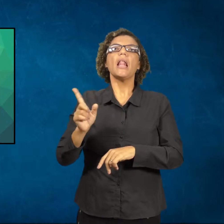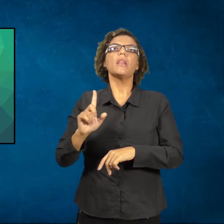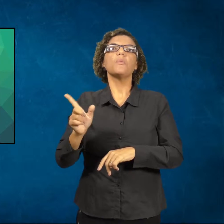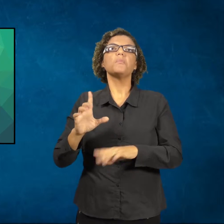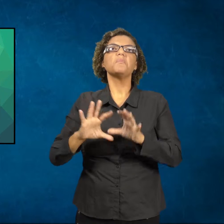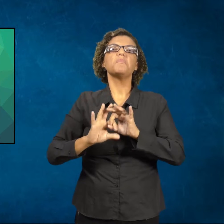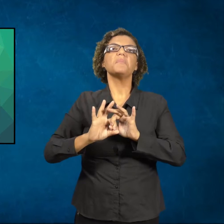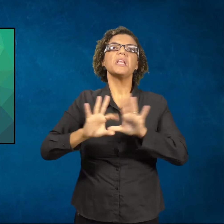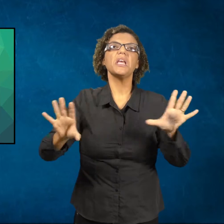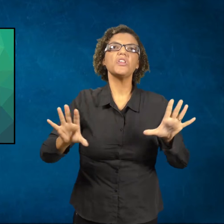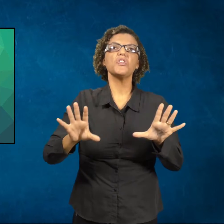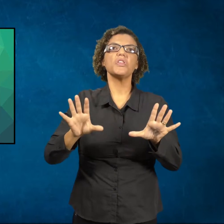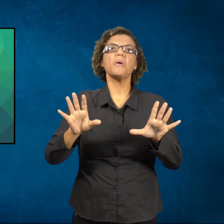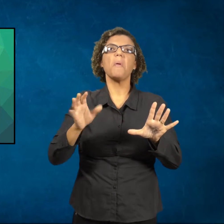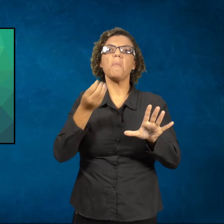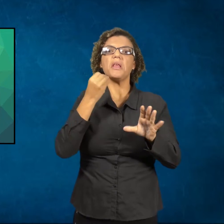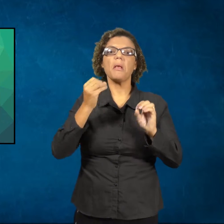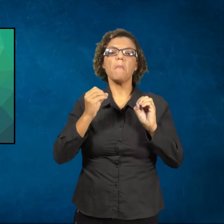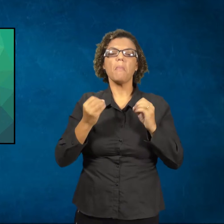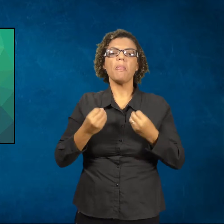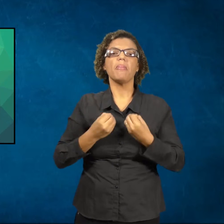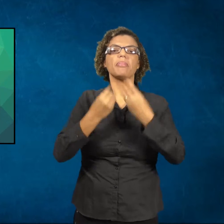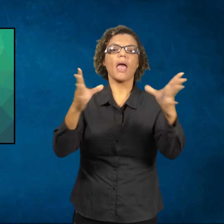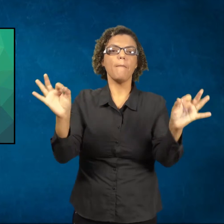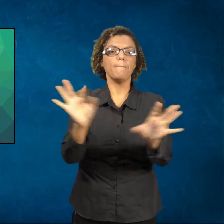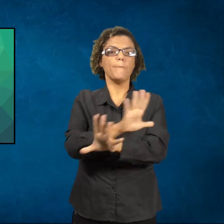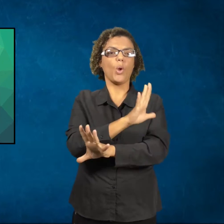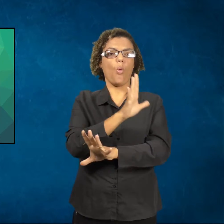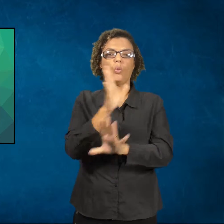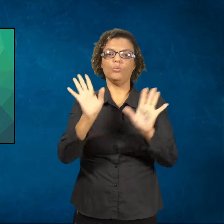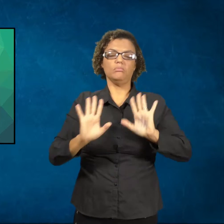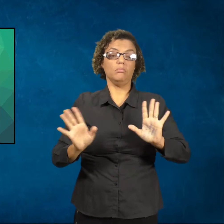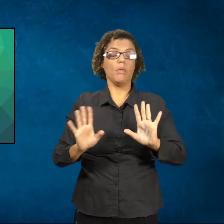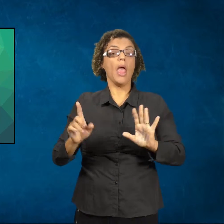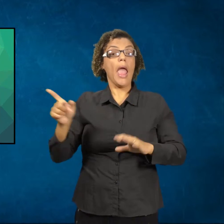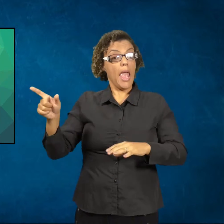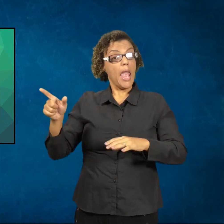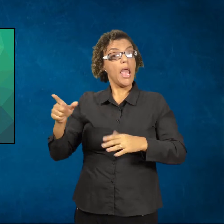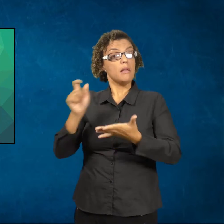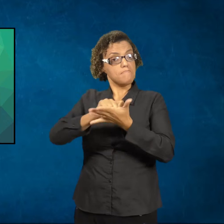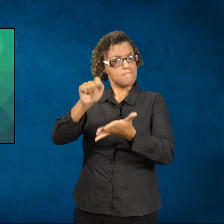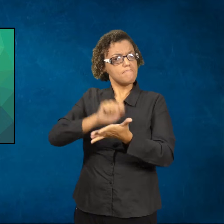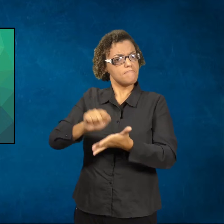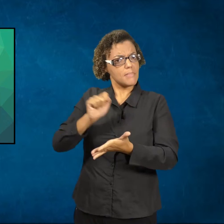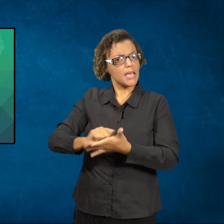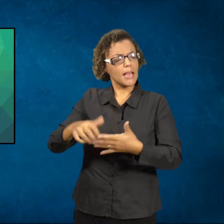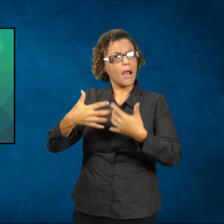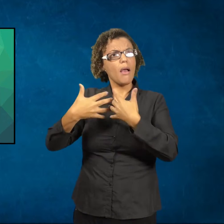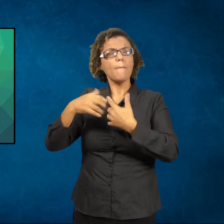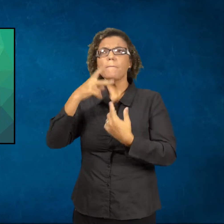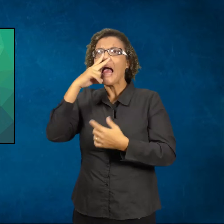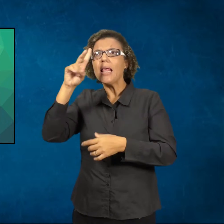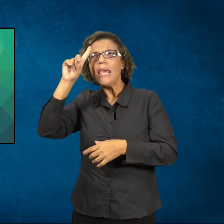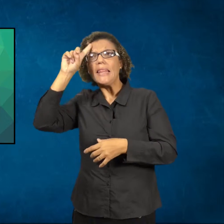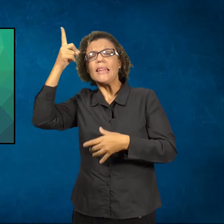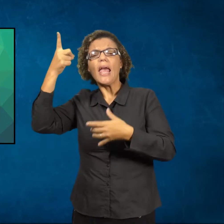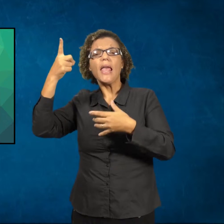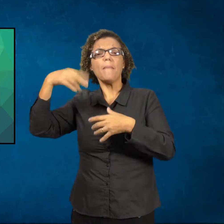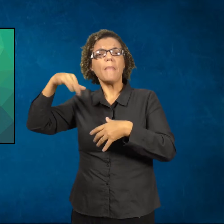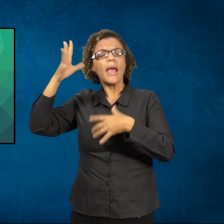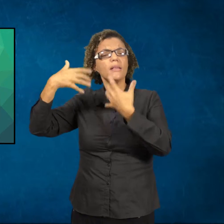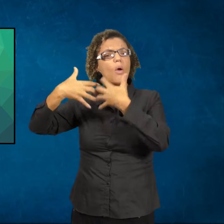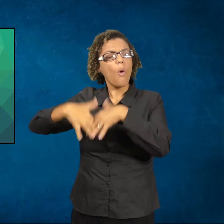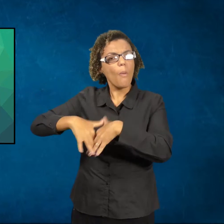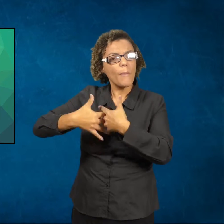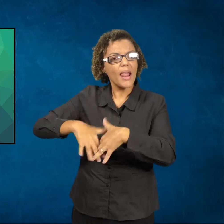ao leitor, ele é um autor muito complexo para escrever, até porque muitas das suas ideias são muito complexas mesmo. Mas,